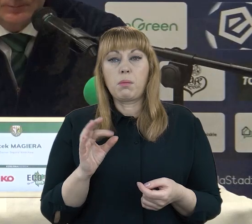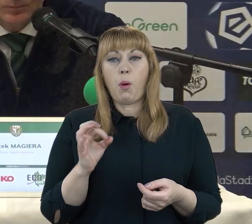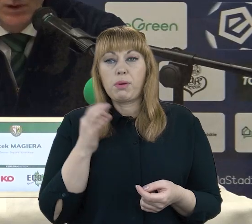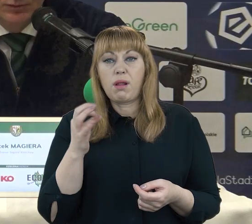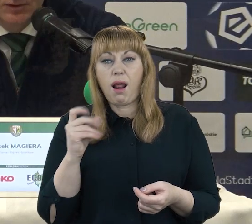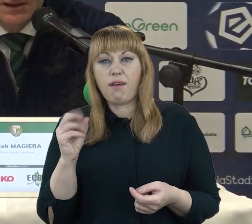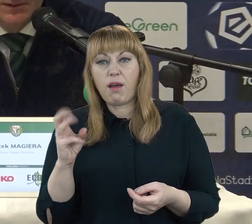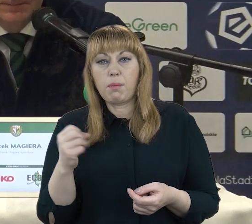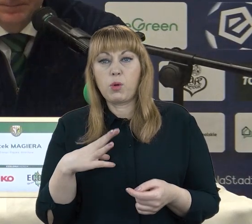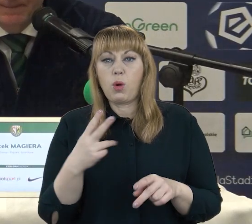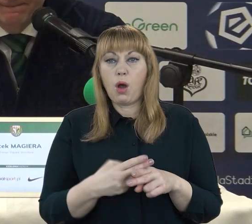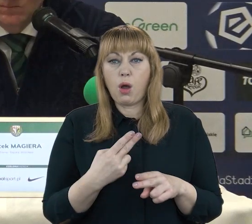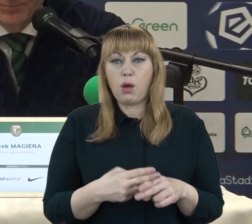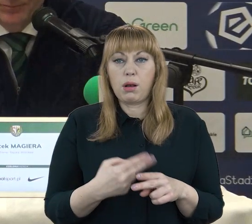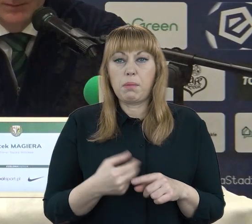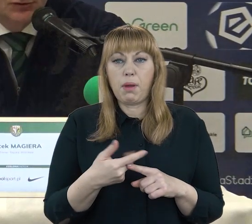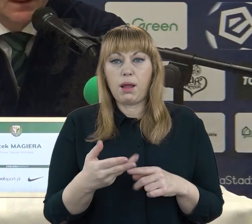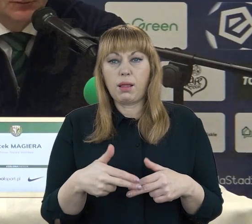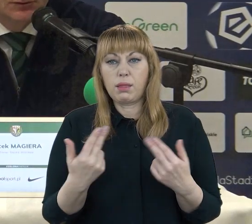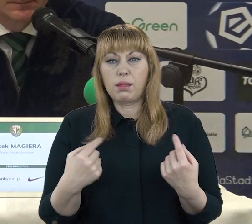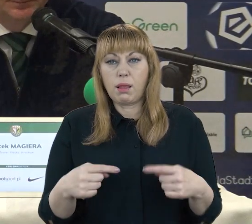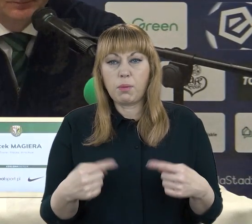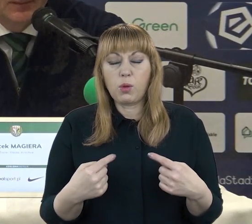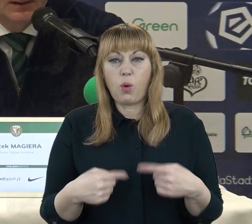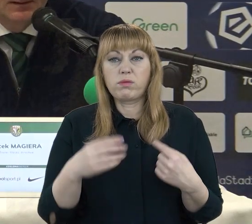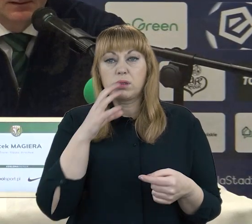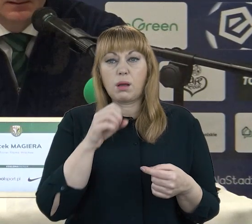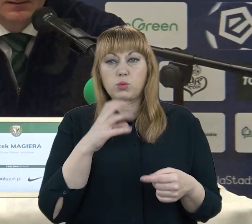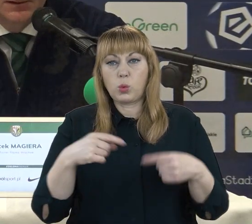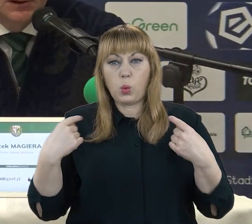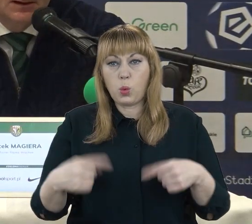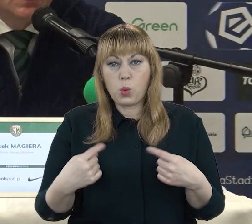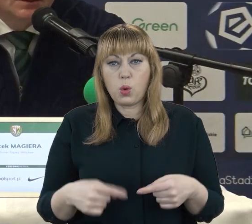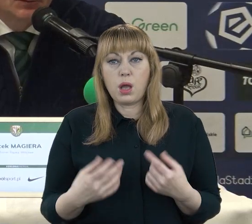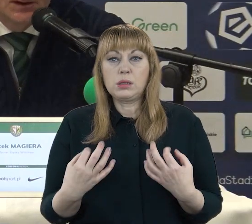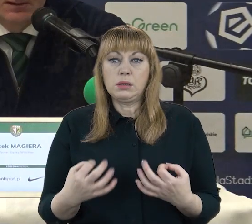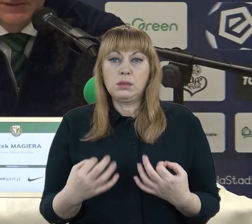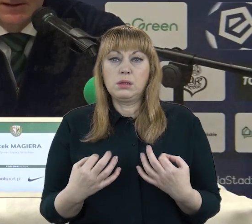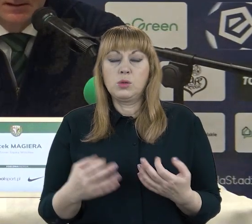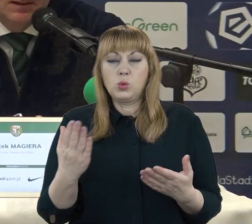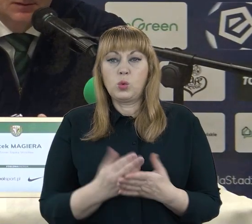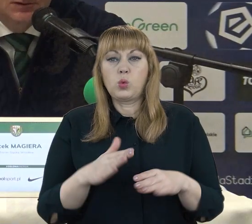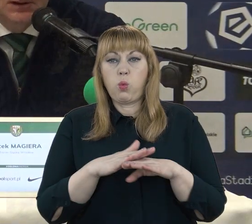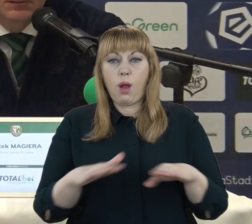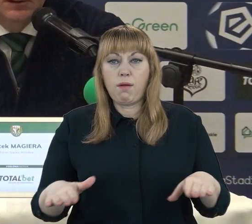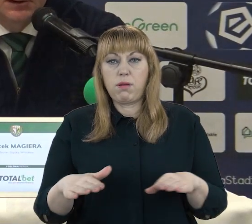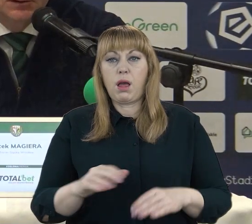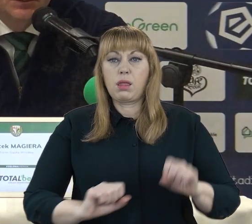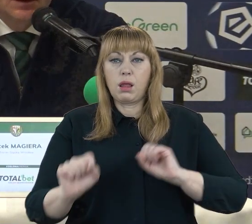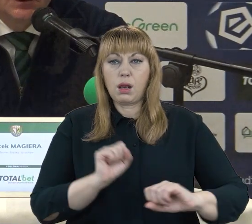Nie było go z nami na meczu w Zabrzu. Dzisiaj jest już na ławce. Trenuję od kilku dni. Czy byłaby